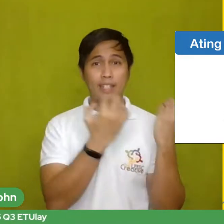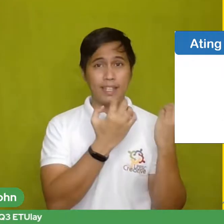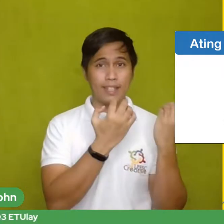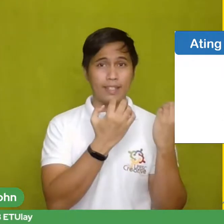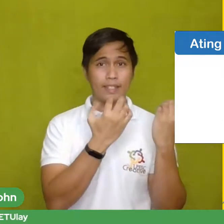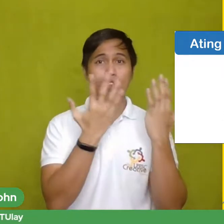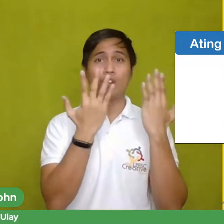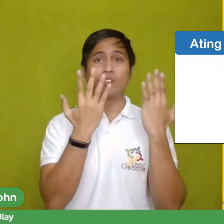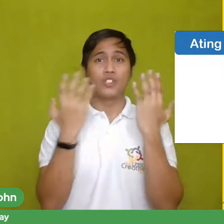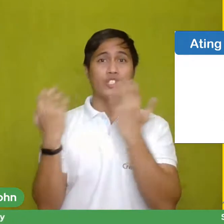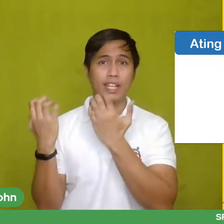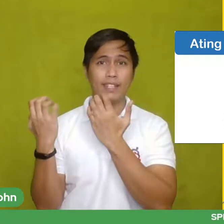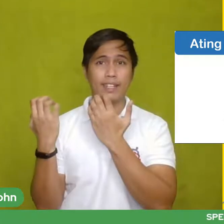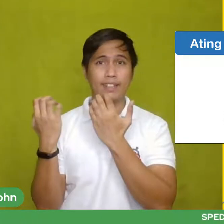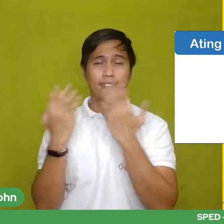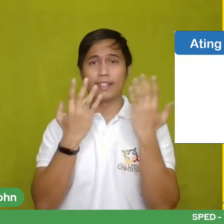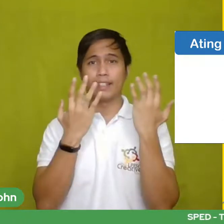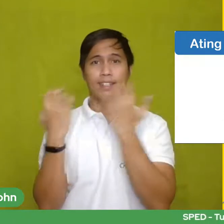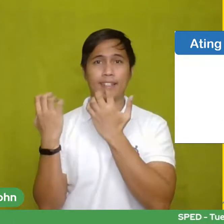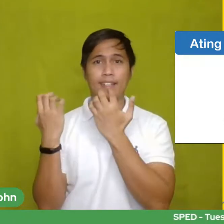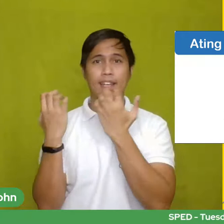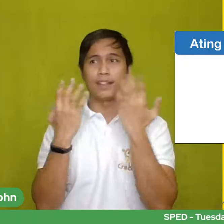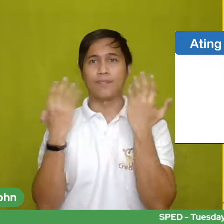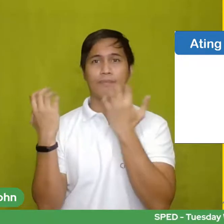Shading. Shading.